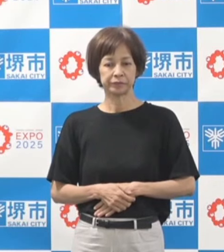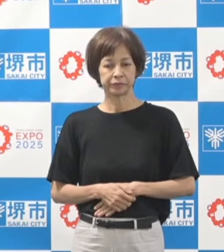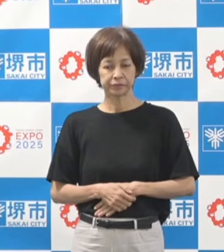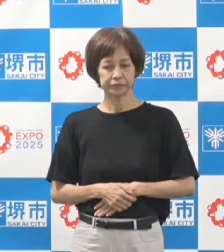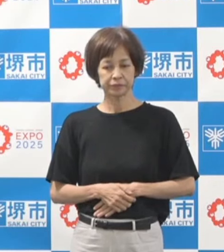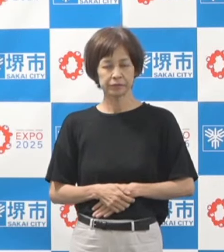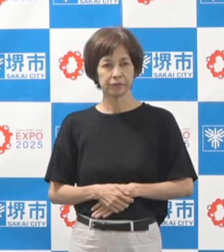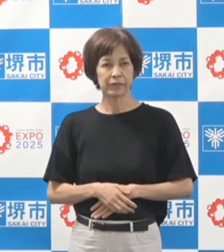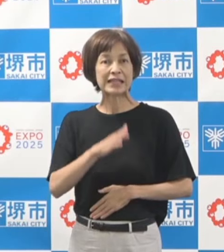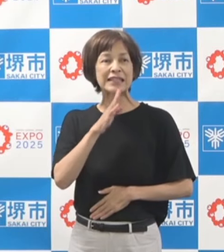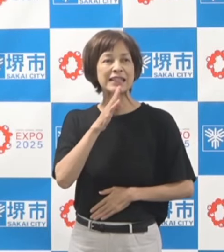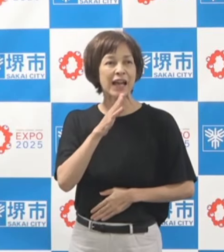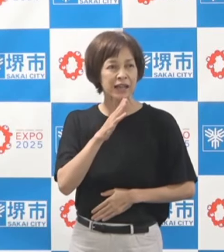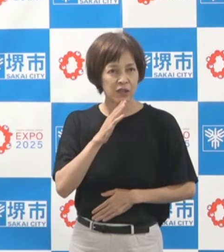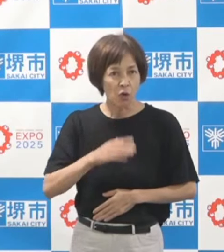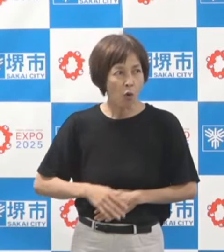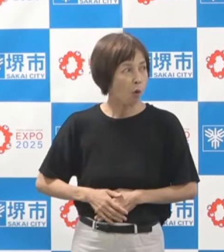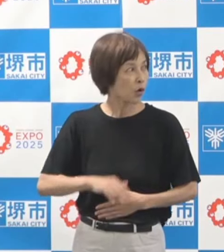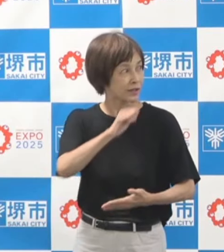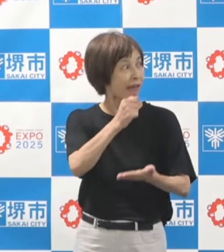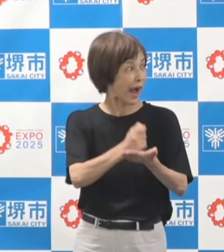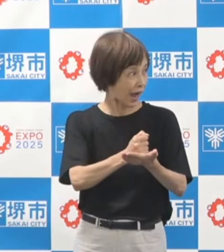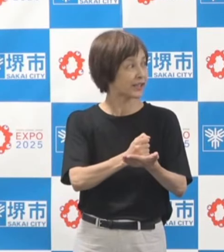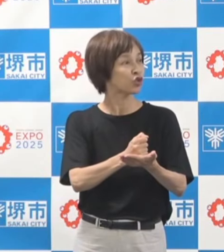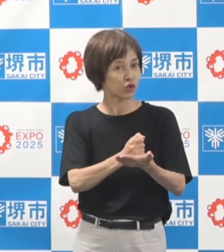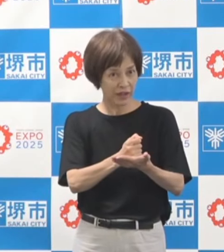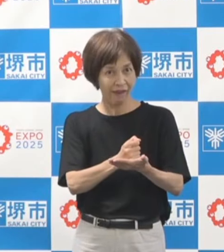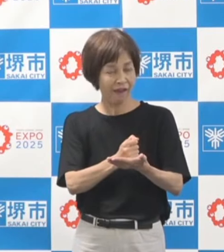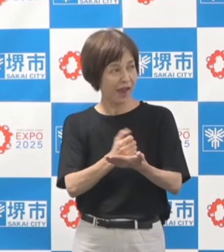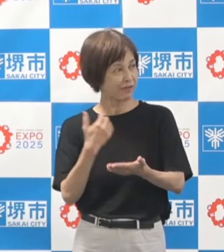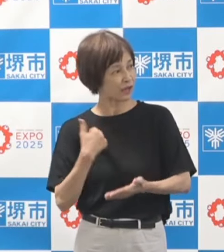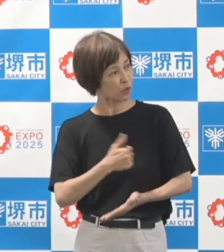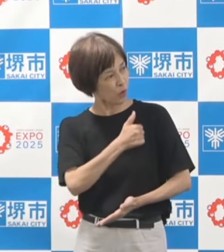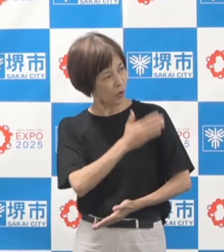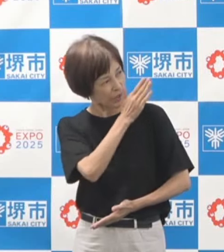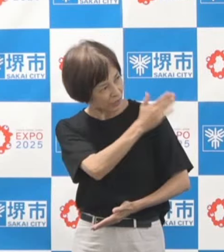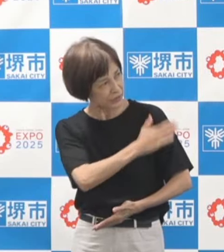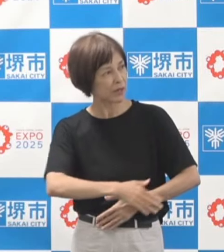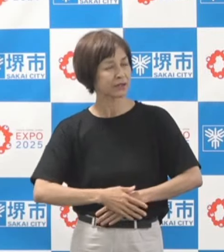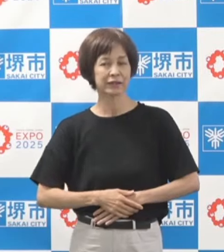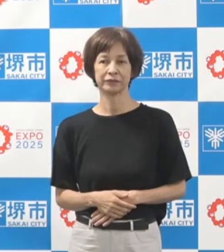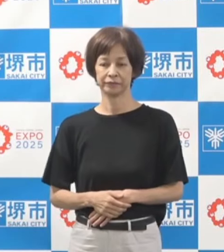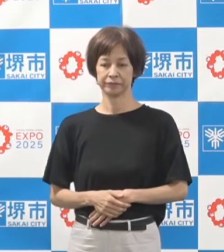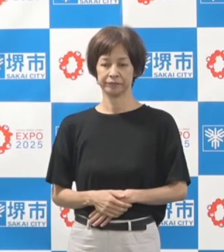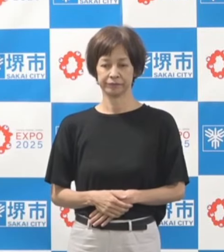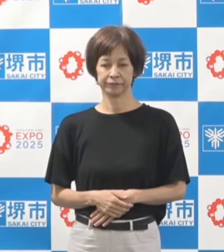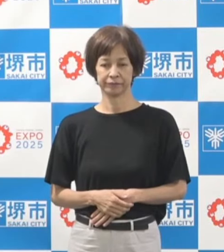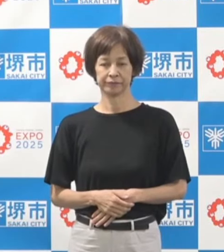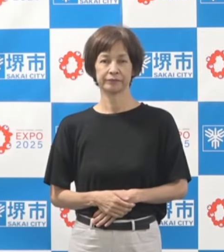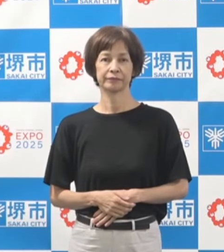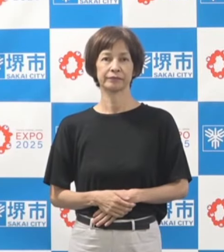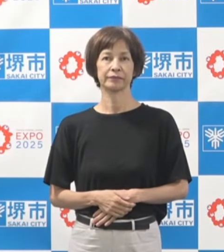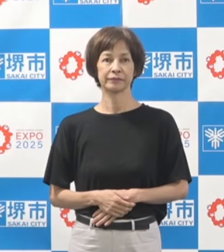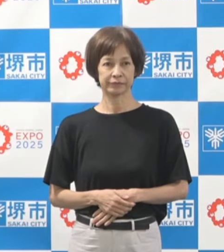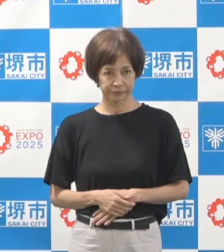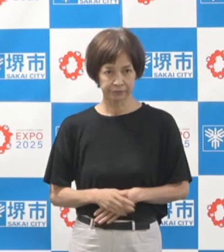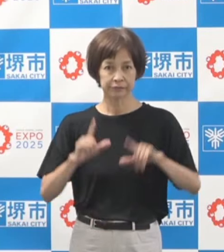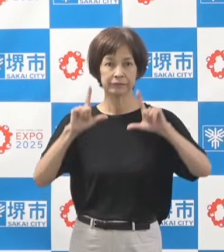は実際の成果について説明お願いします。 担当官お願いします。